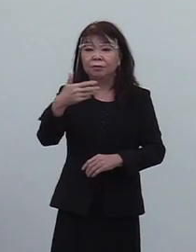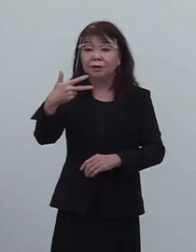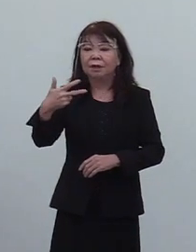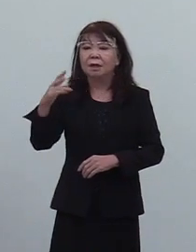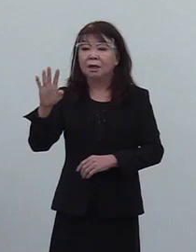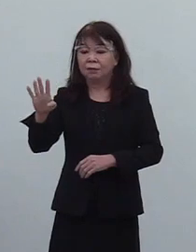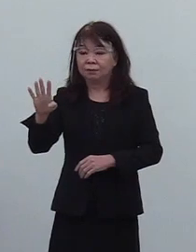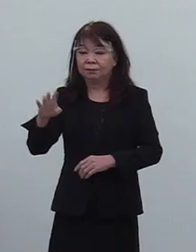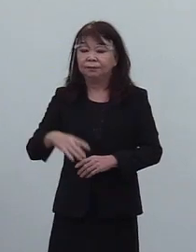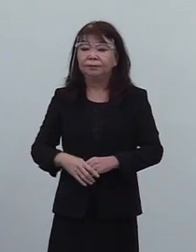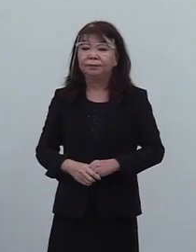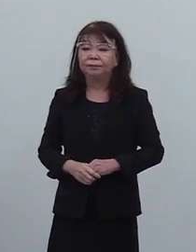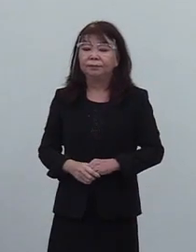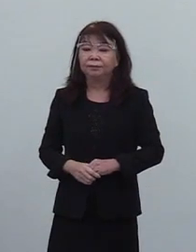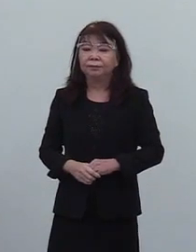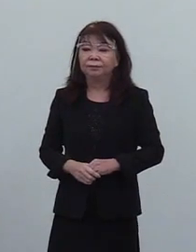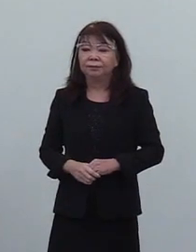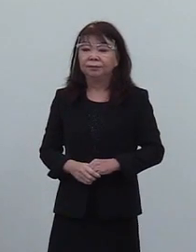6974番、